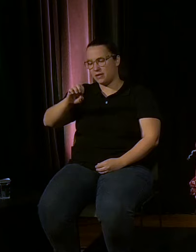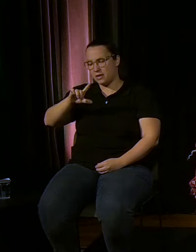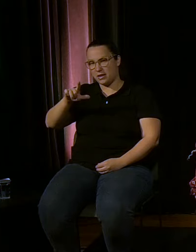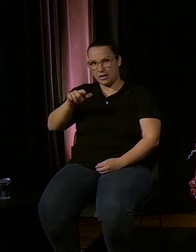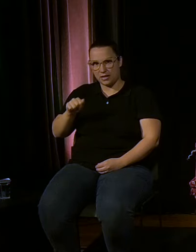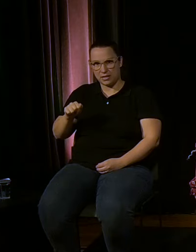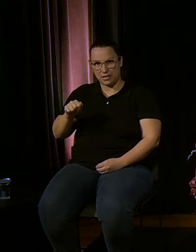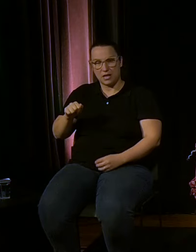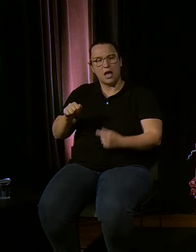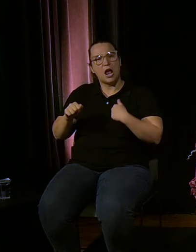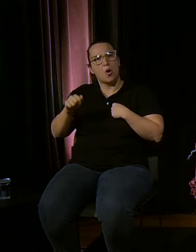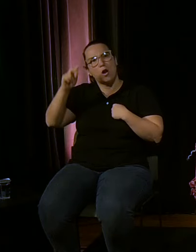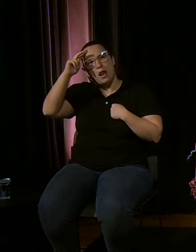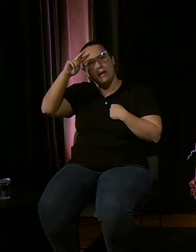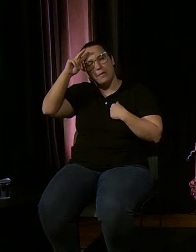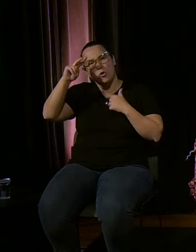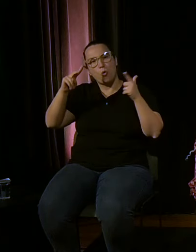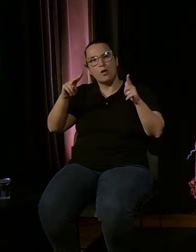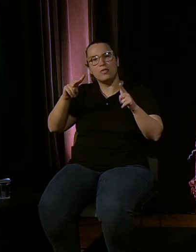A Deusa Negra.